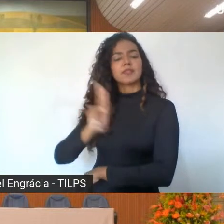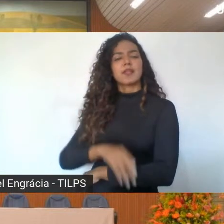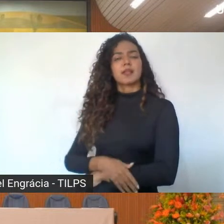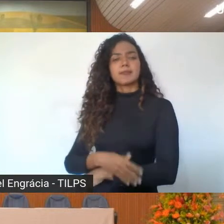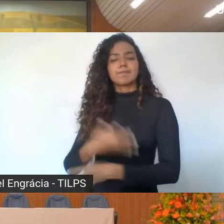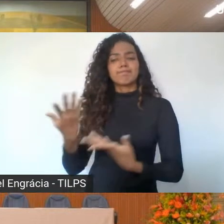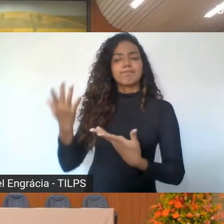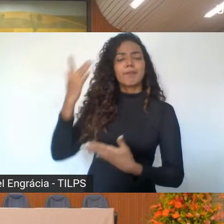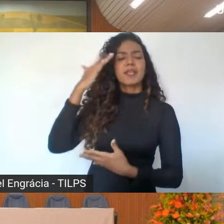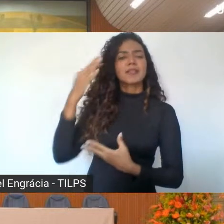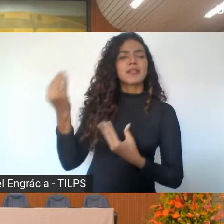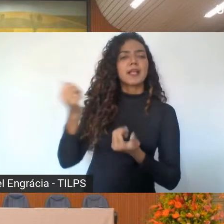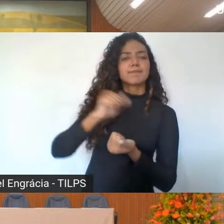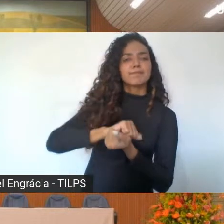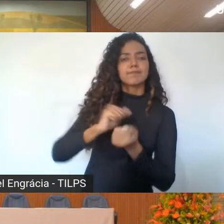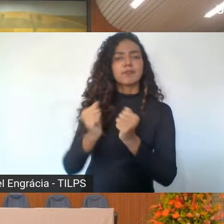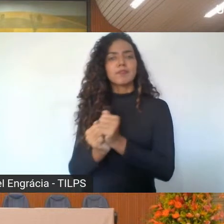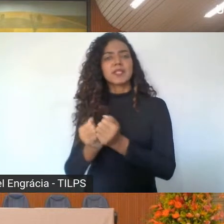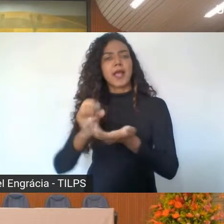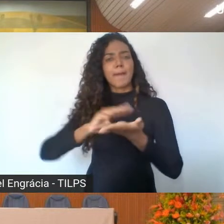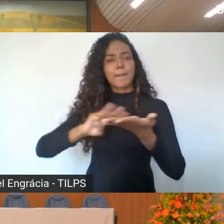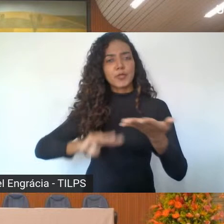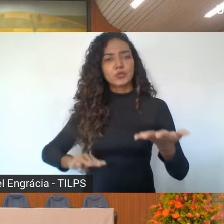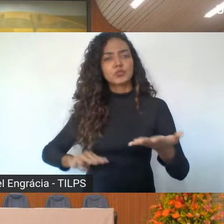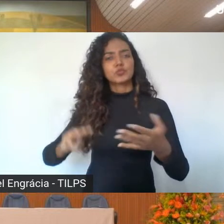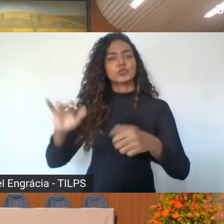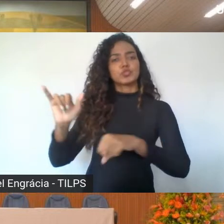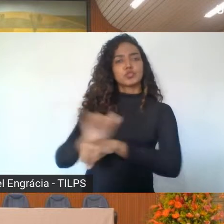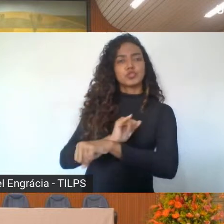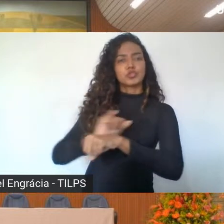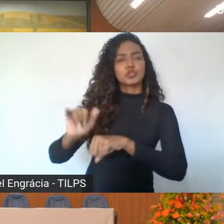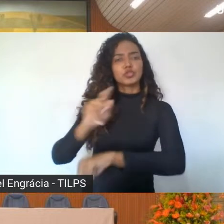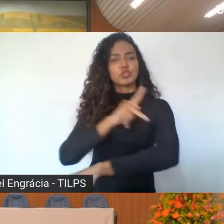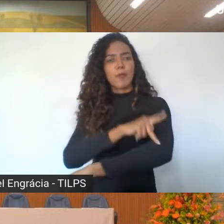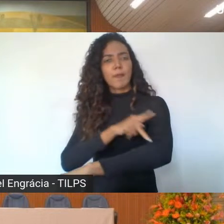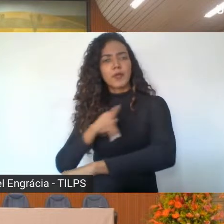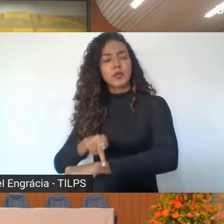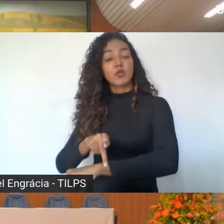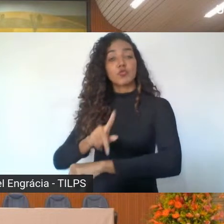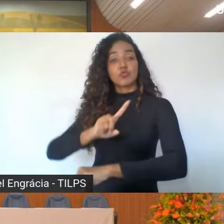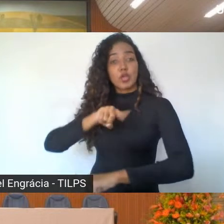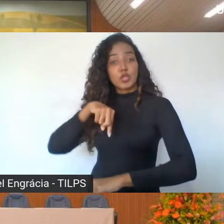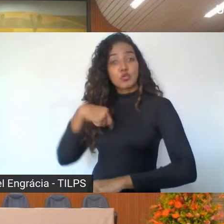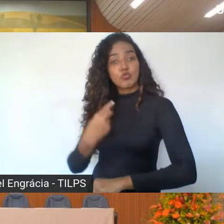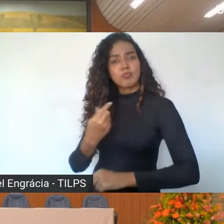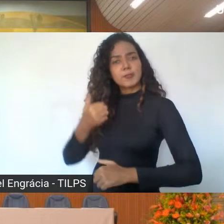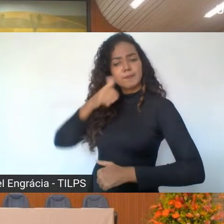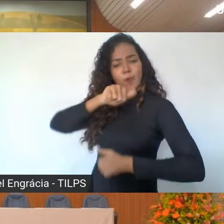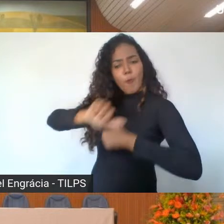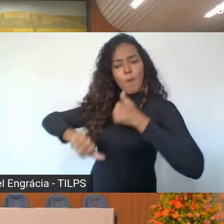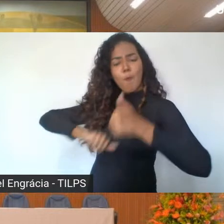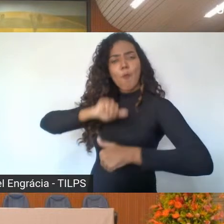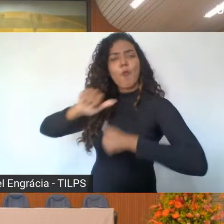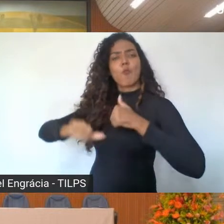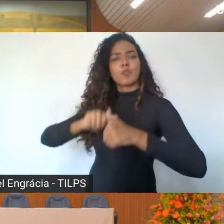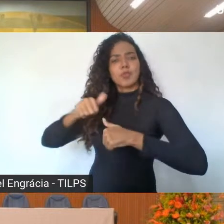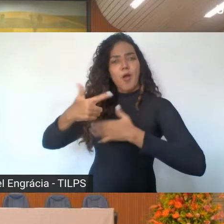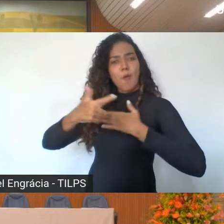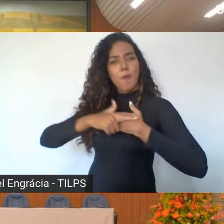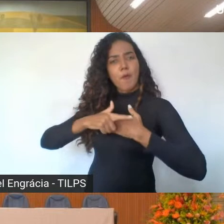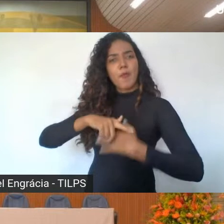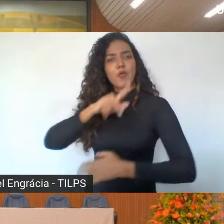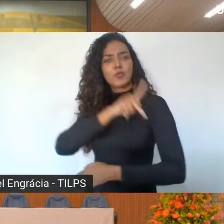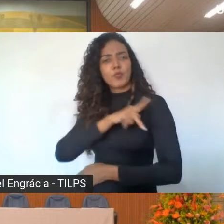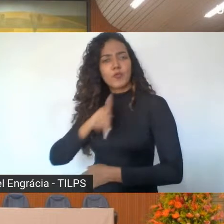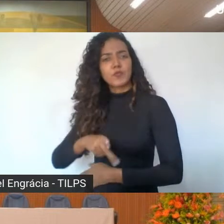E todos nós tivemos que nos reinventar enquanto docentes, nos reinventar enquanto